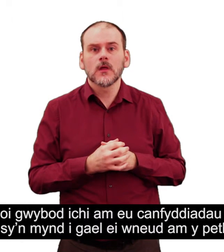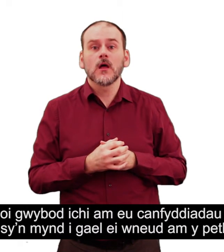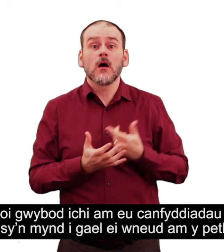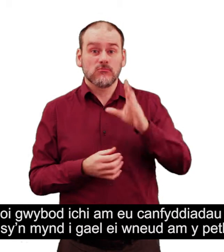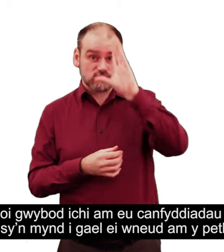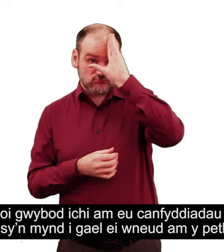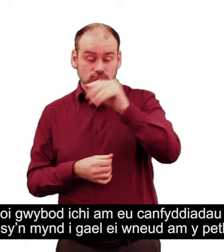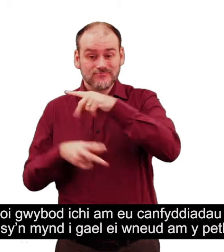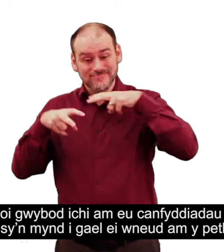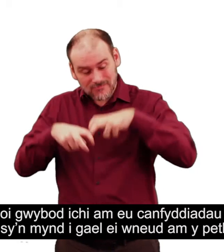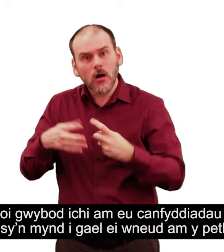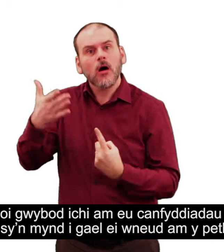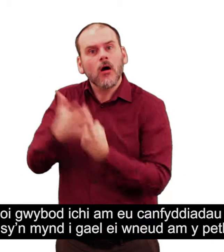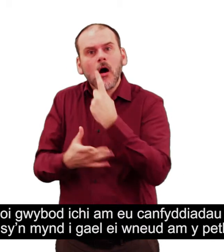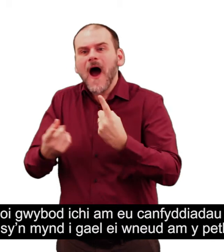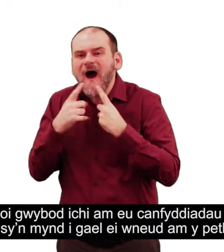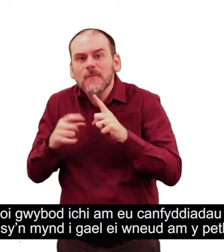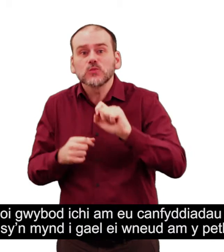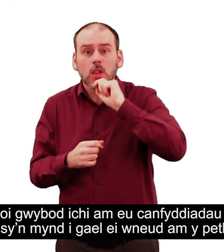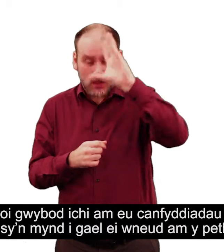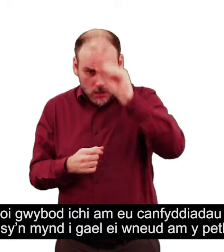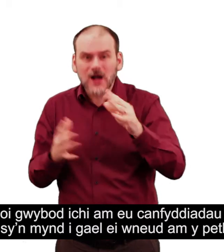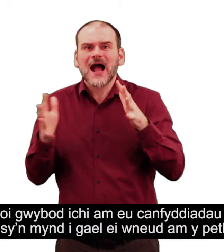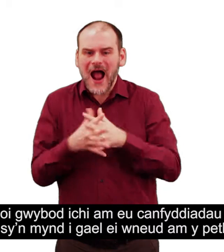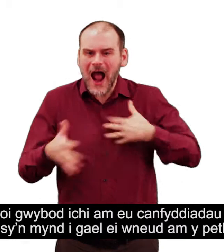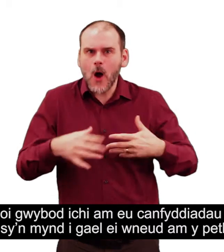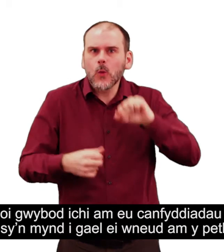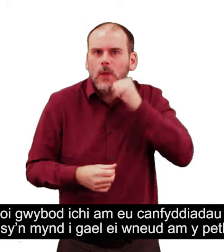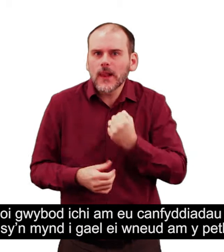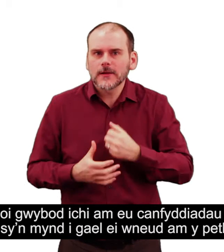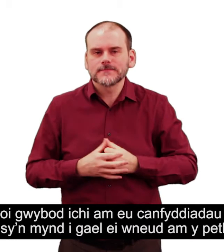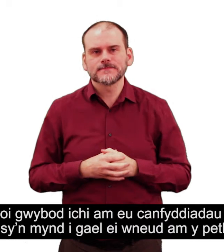Rhoi gwybod i chi am eich canfyddiadau ar hyn sy'n mynd i gael ei wneud am y peth.